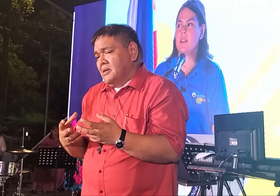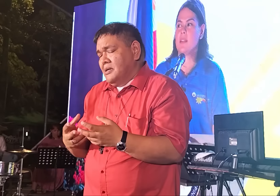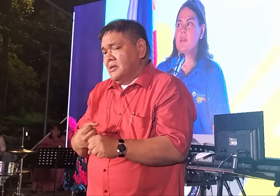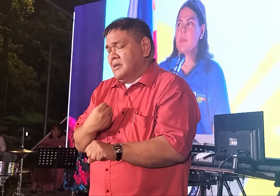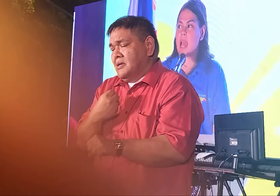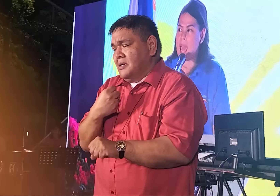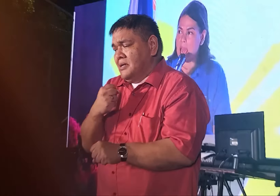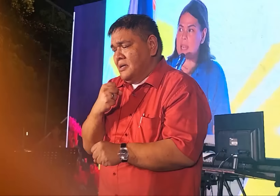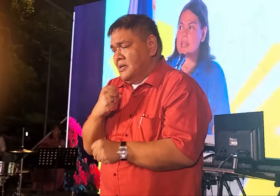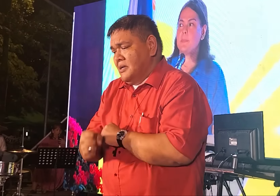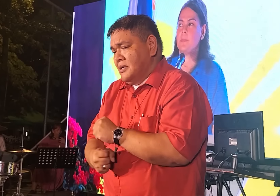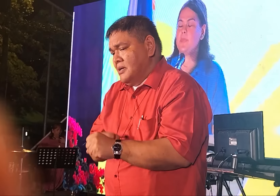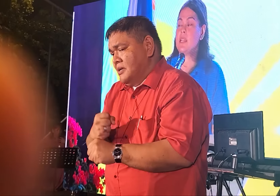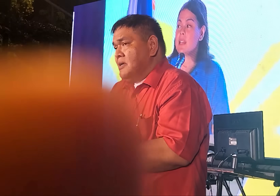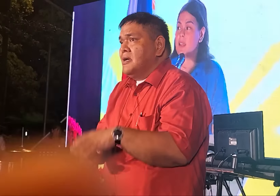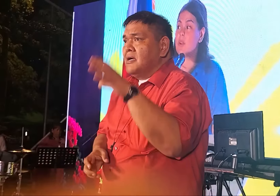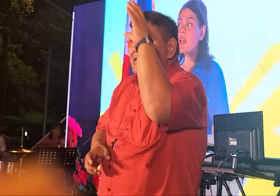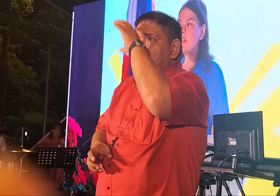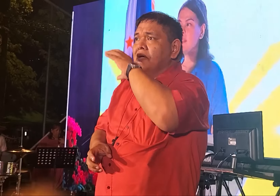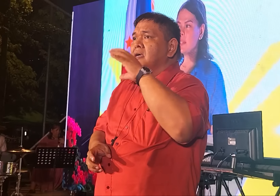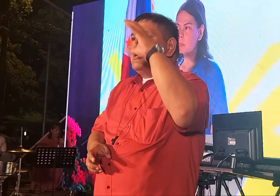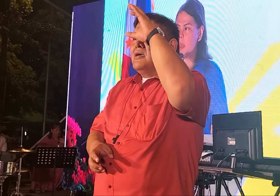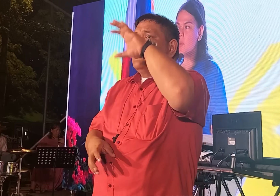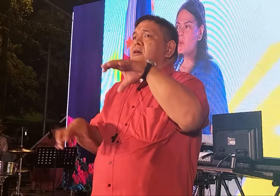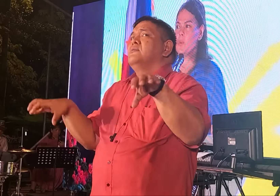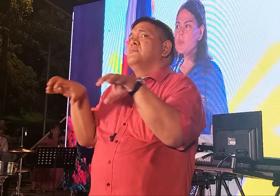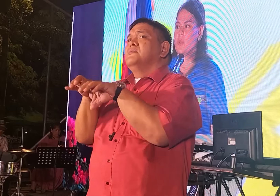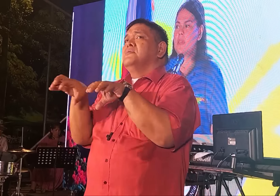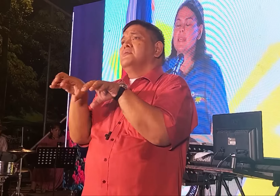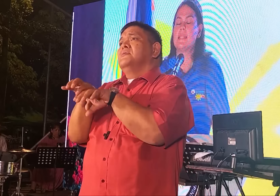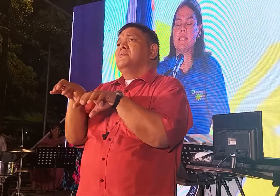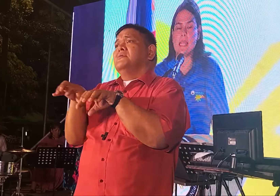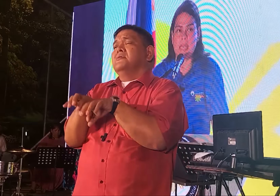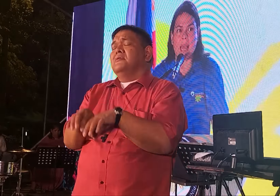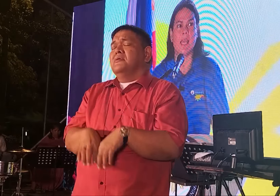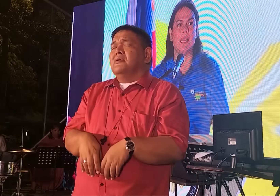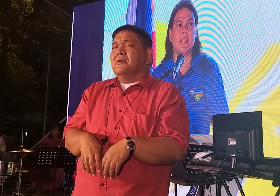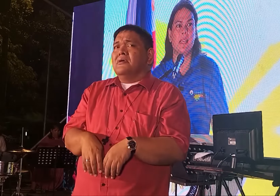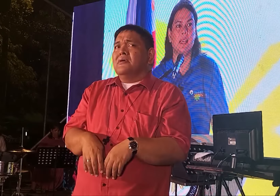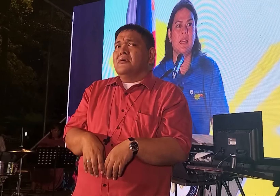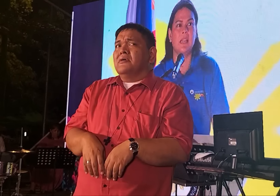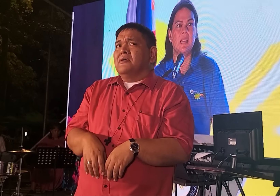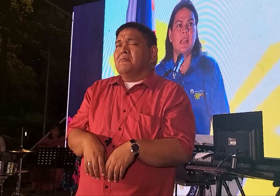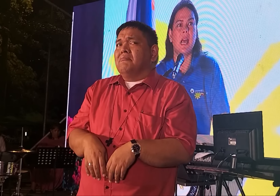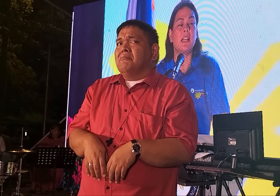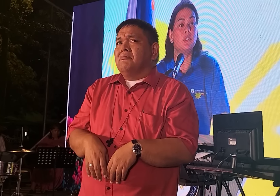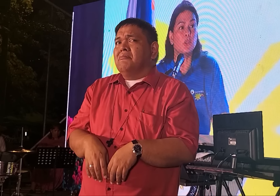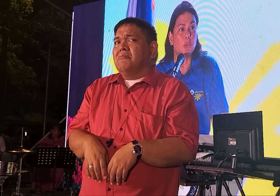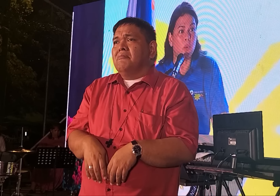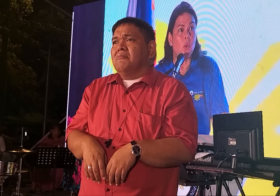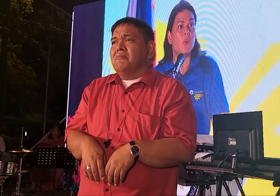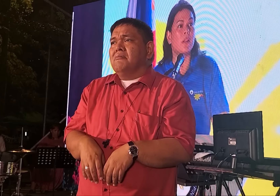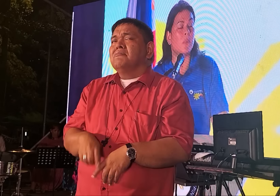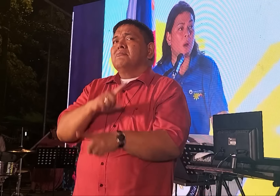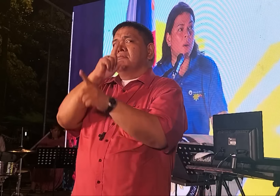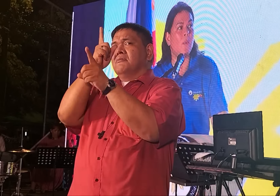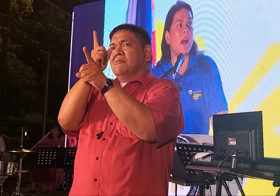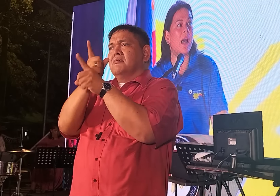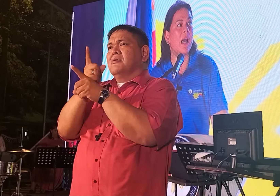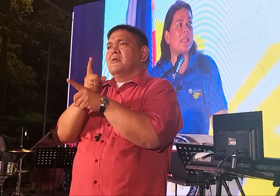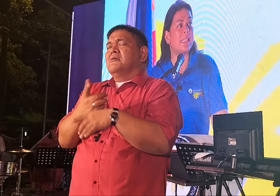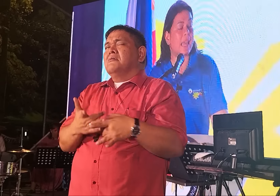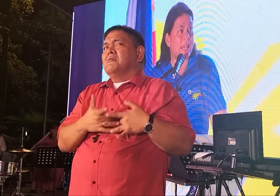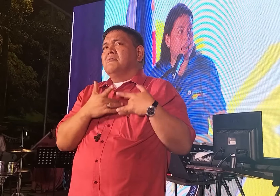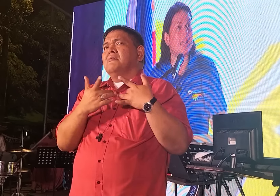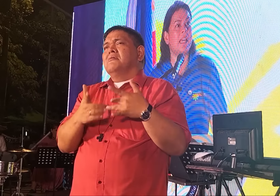nahihirapan makahanap ng regular na trabaho. Sila ang totoong